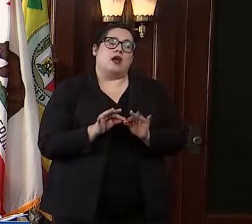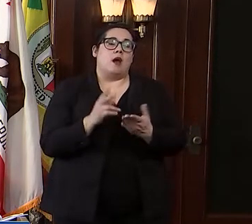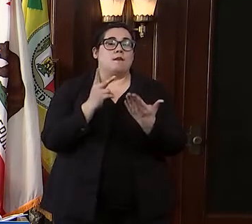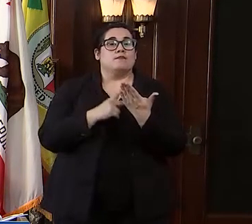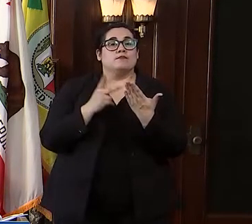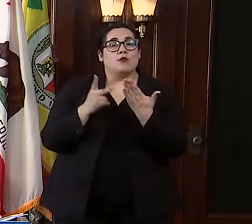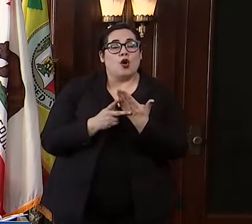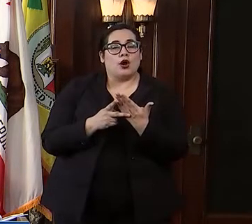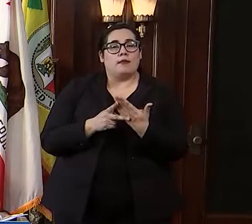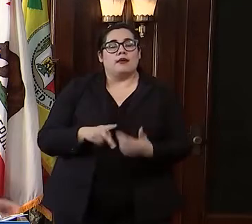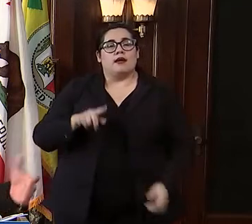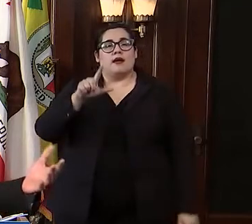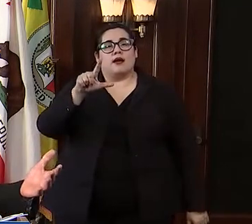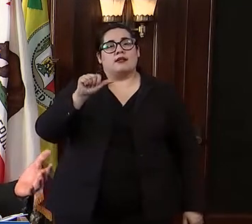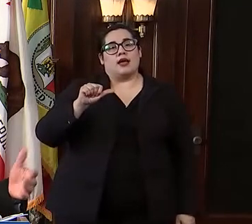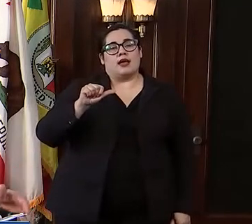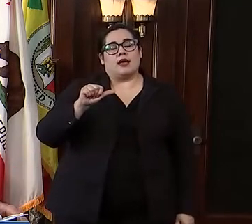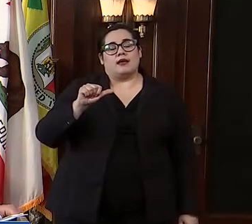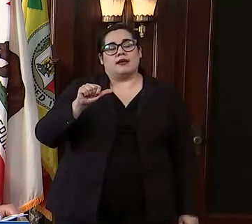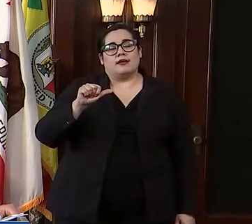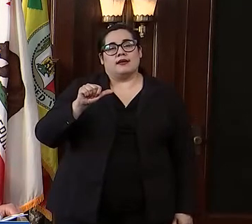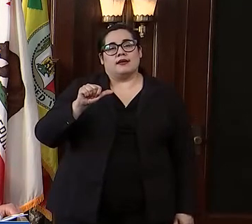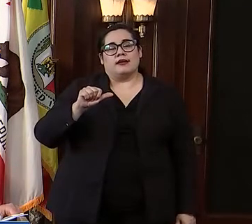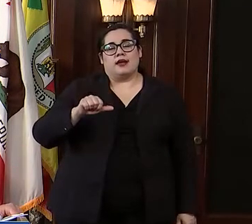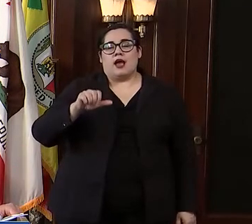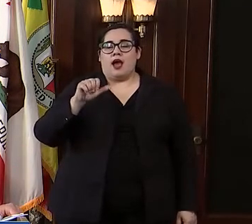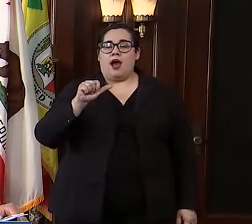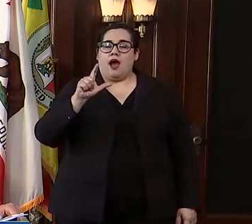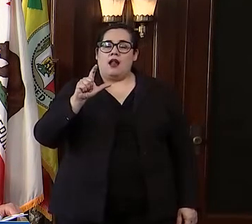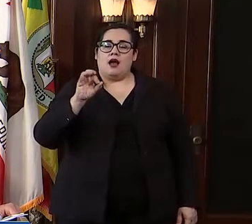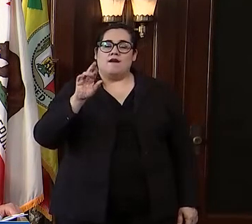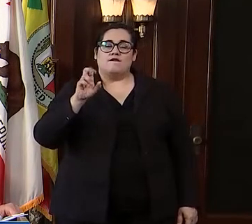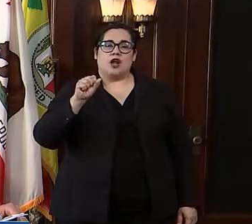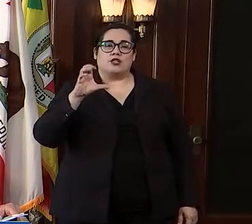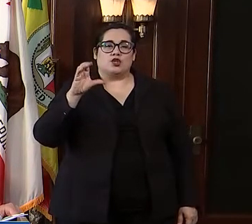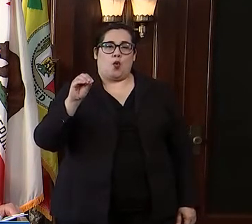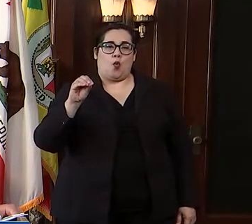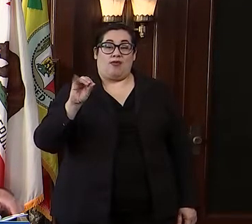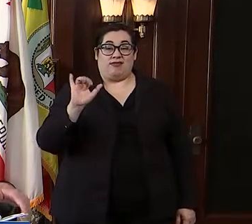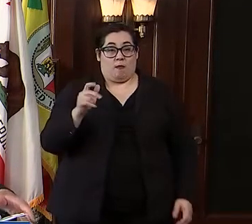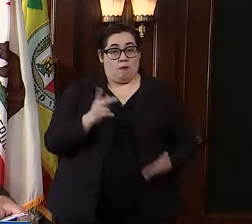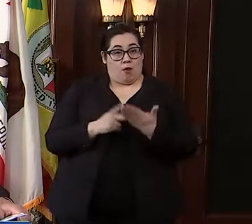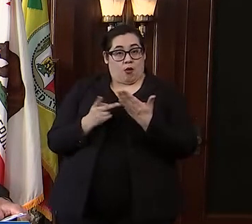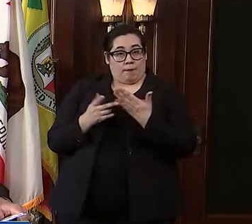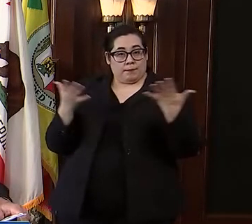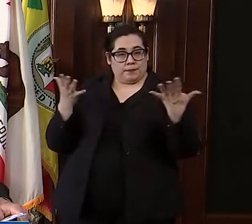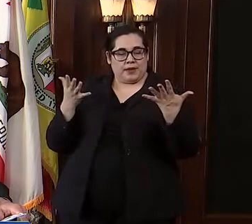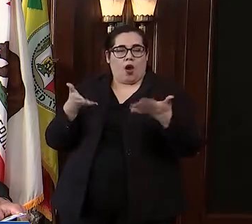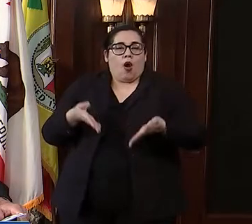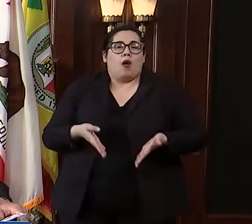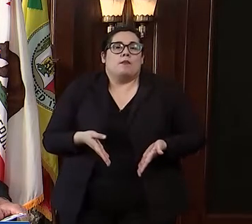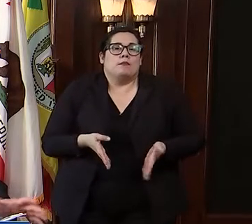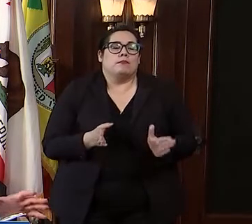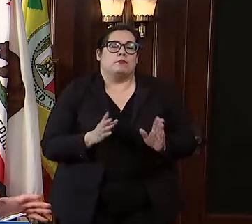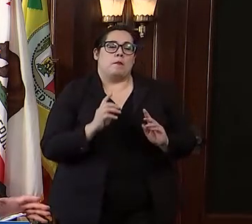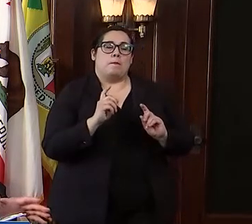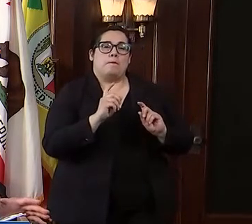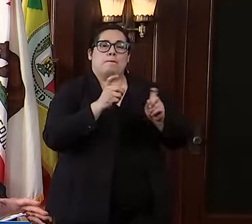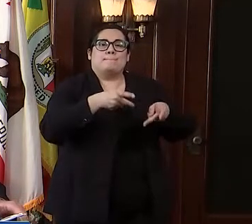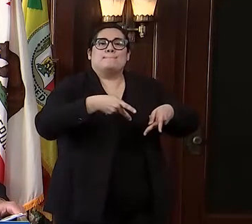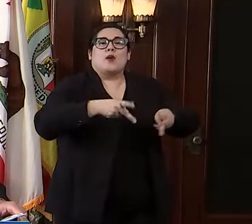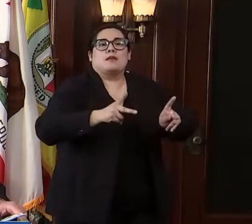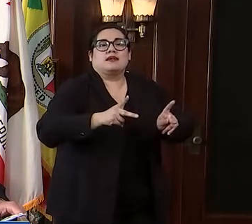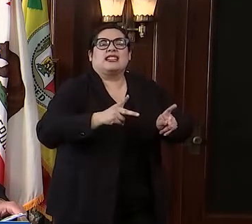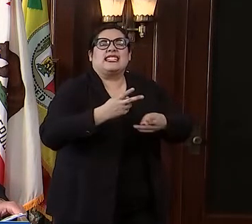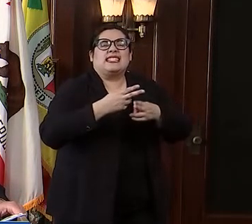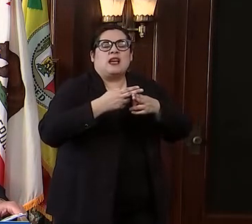programa LE al Fresco. Este programa ofrece permisos temporales